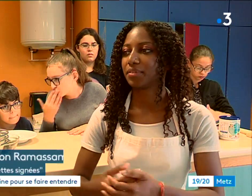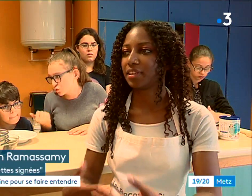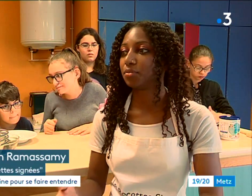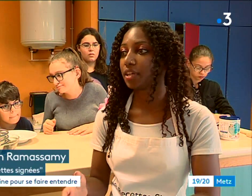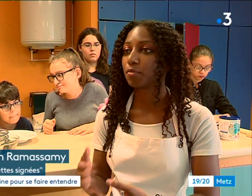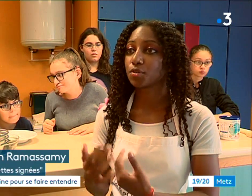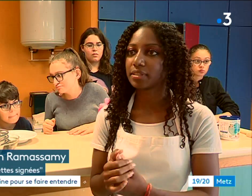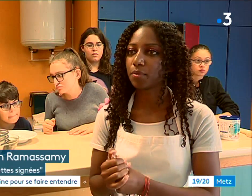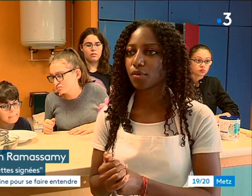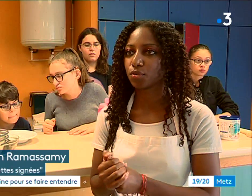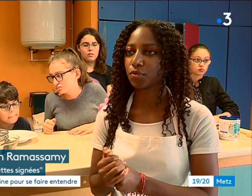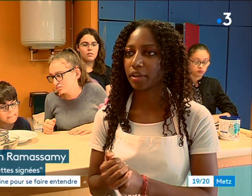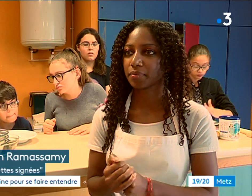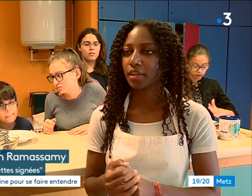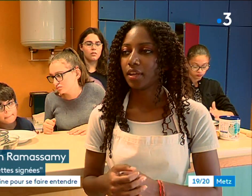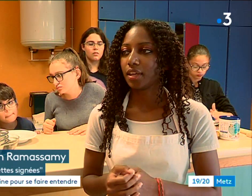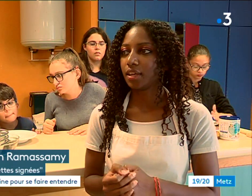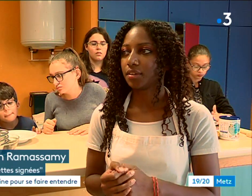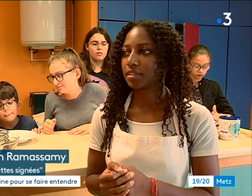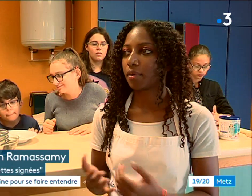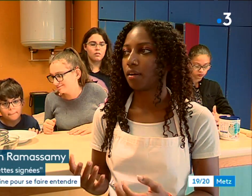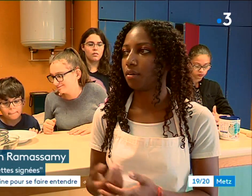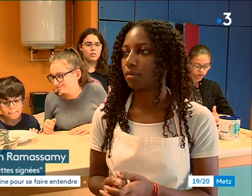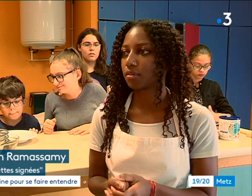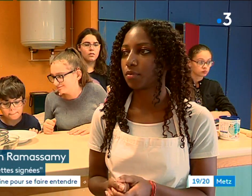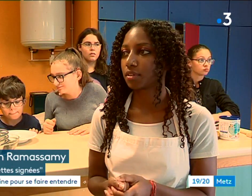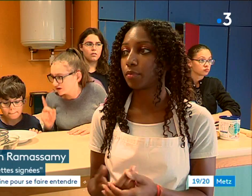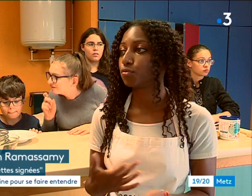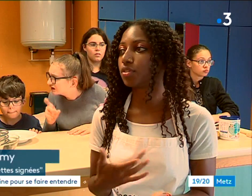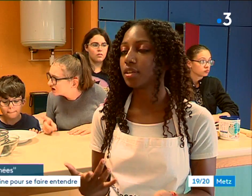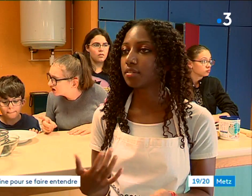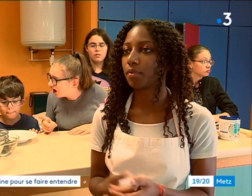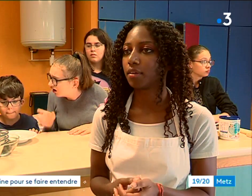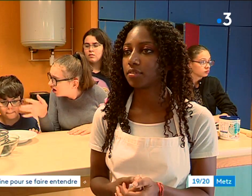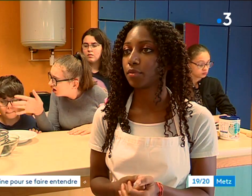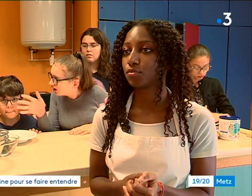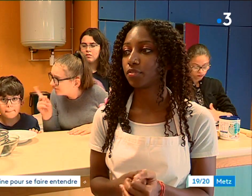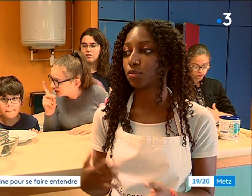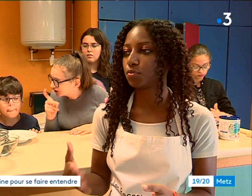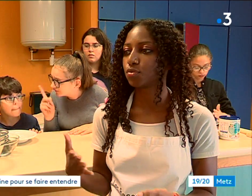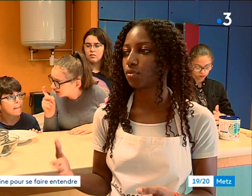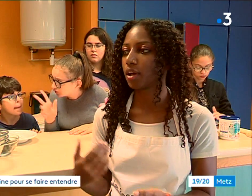Pour moi, je ne connaissais pas encore ce monde-là. Et ça m'a touchée. Depuis ce jour-là,